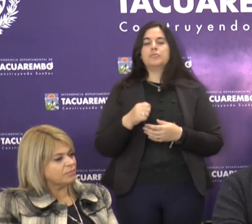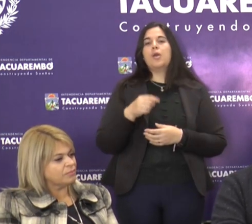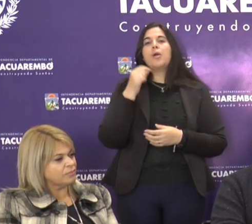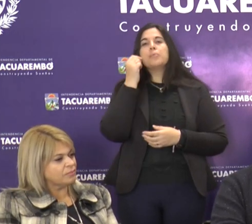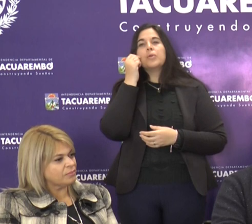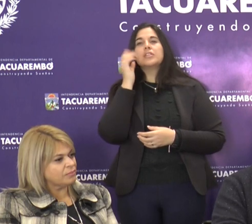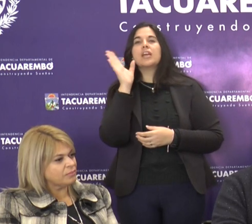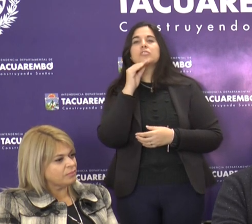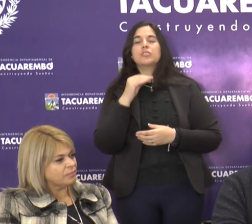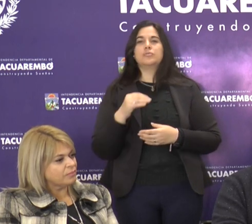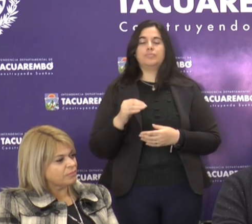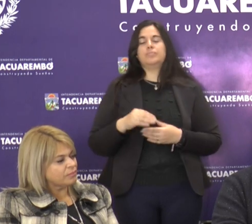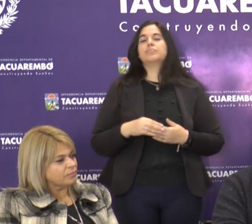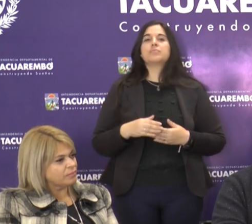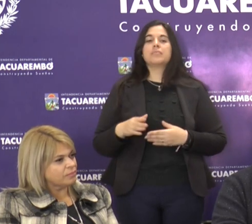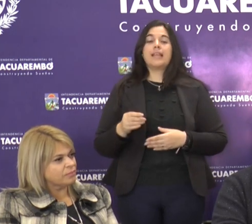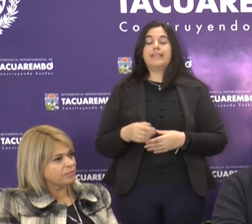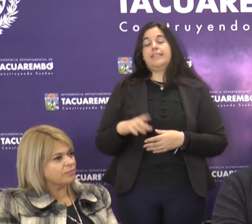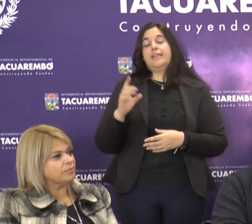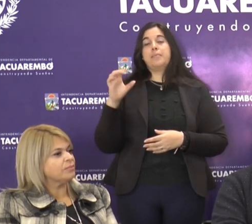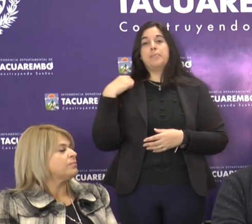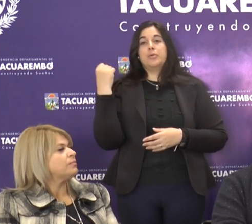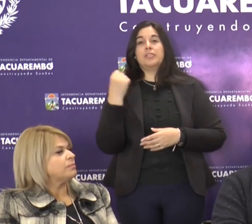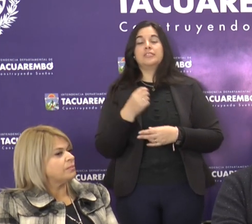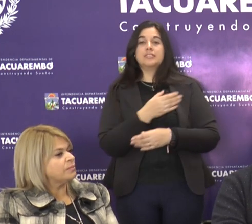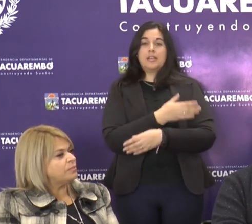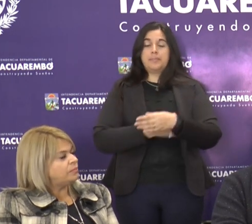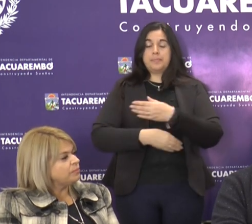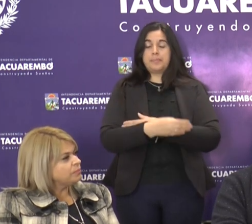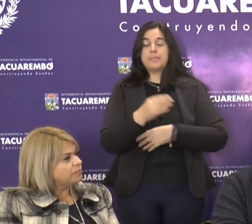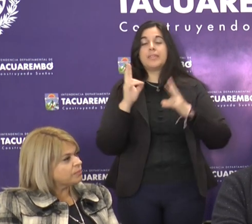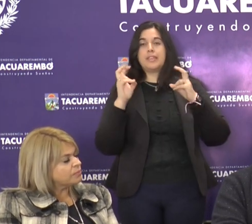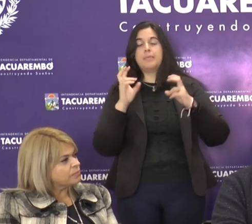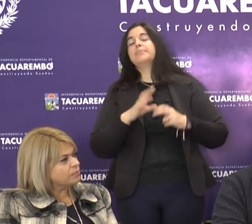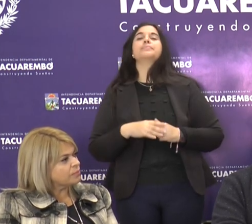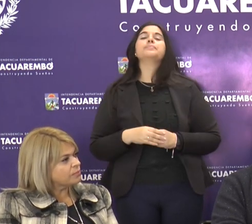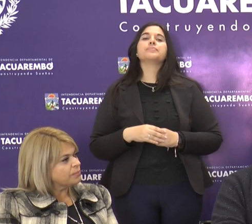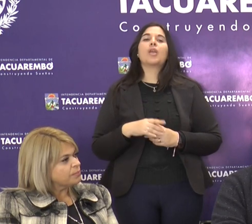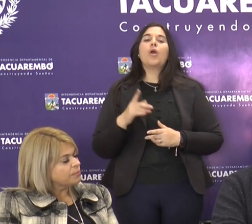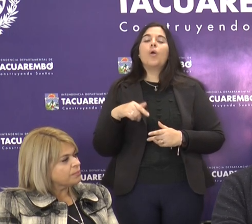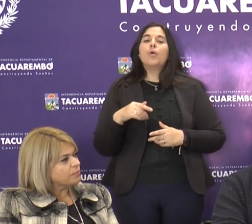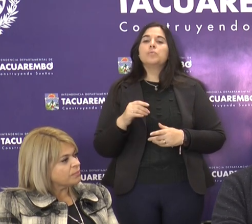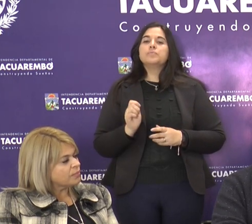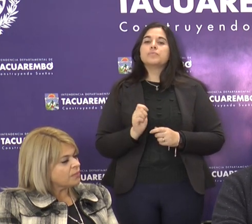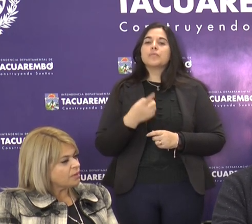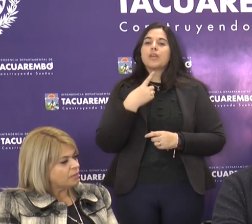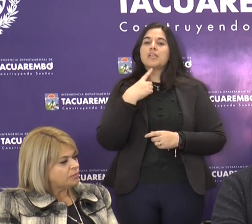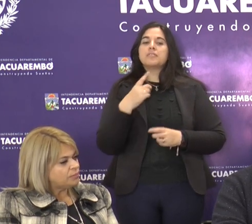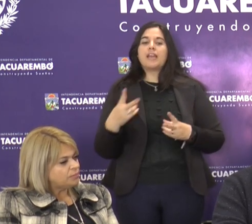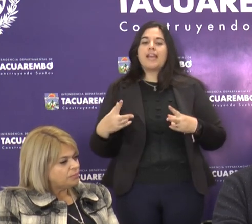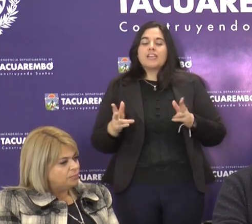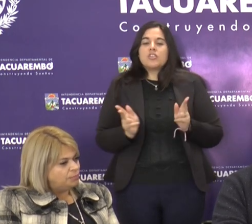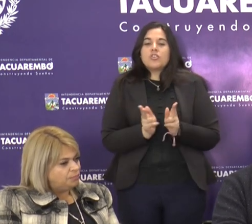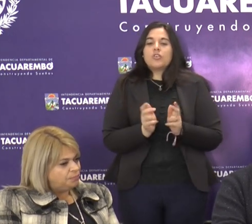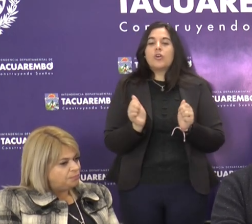género, indudablemente el tema de discapacidad. Una realidad que nos obliga a ajustar los